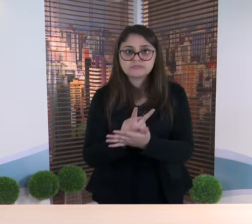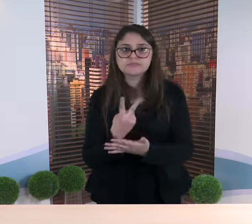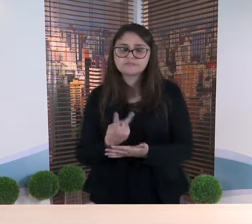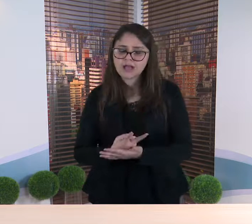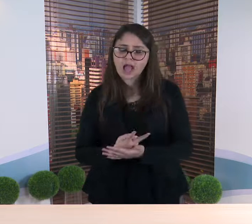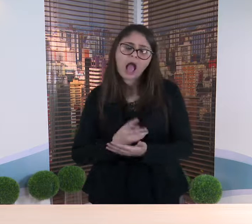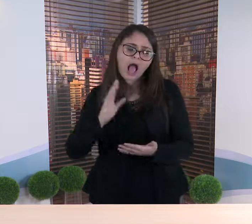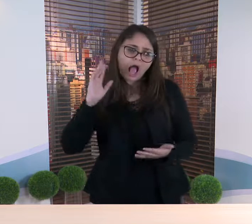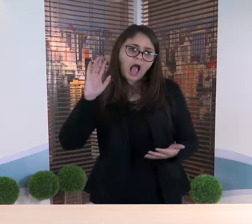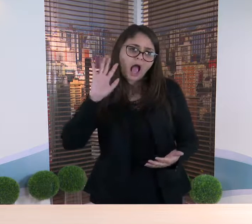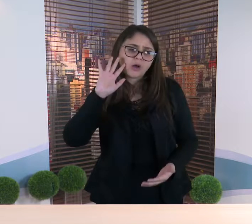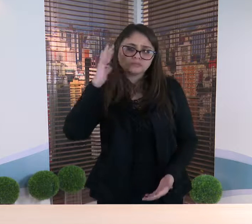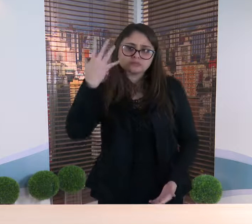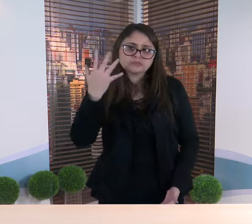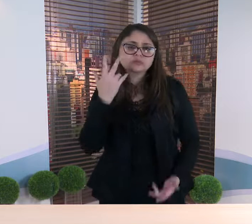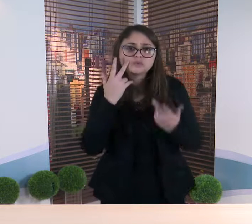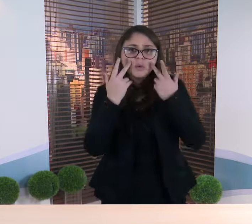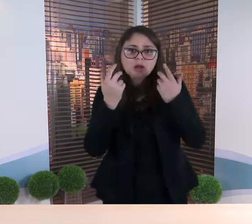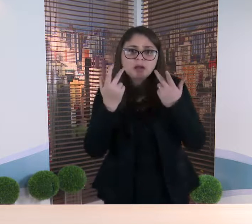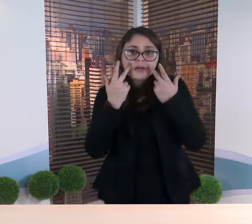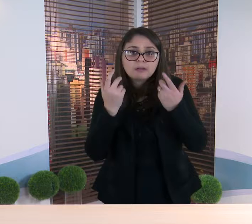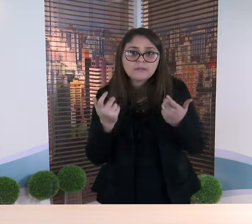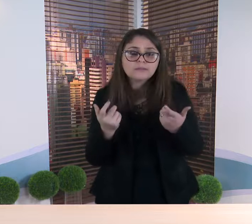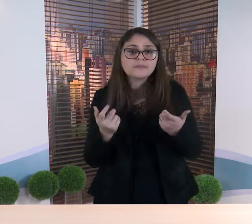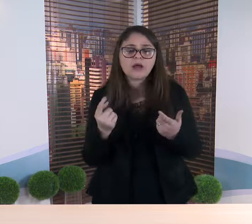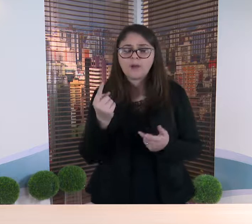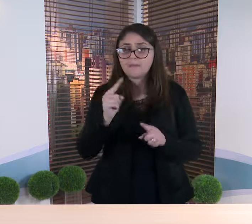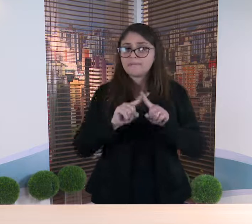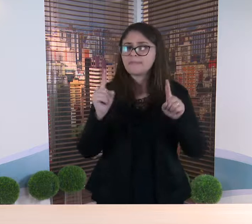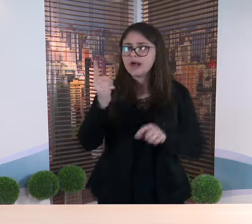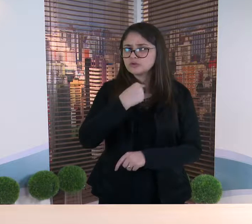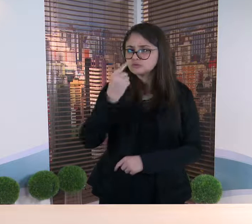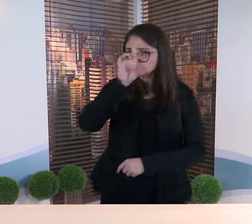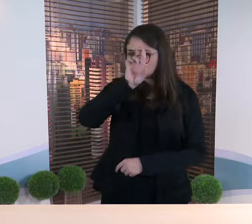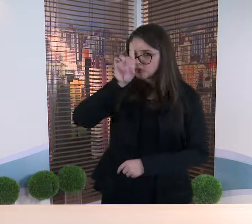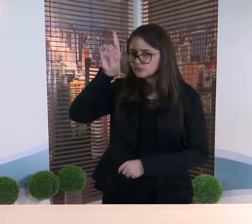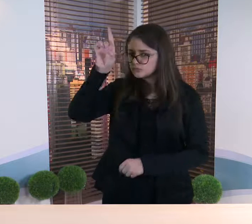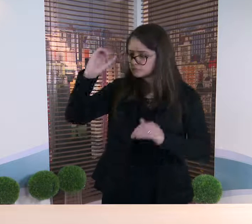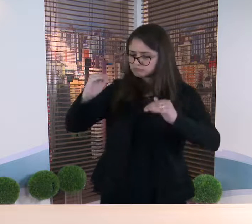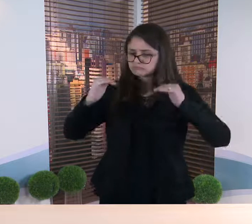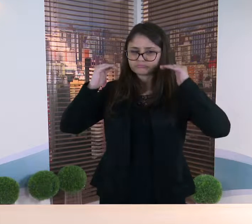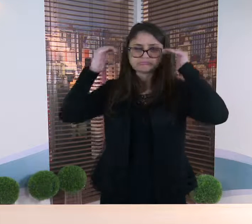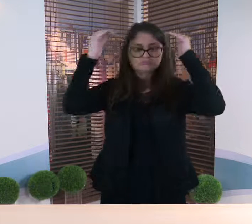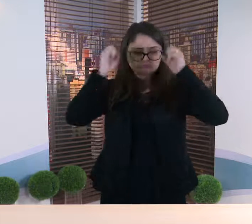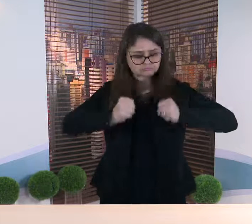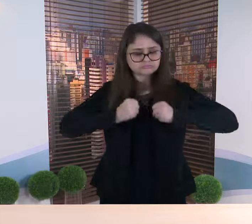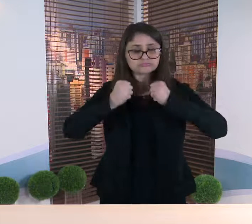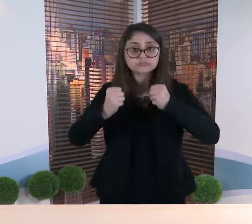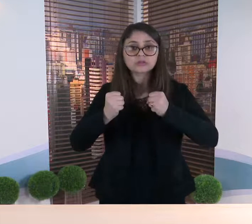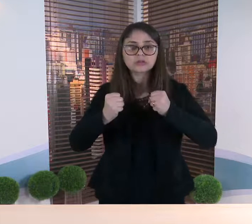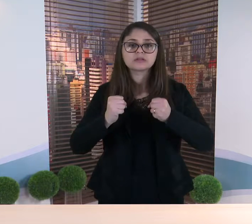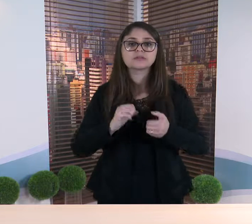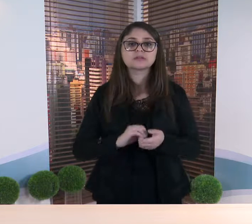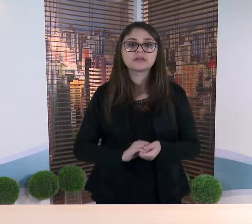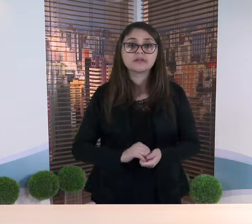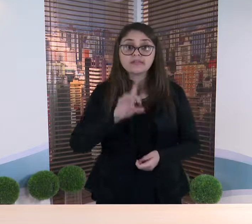são inevitáveis, da mesma forma, o nosso Deus é soberano. Deus disse por meio do